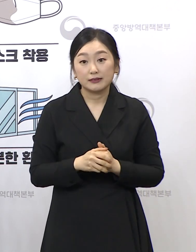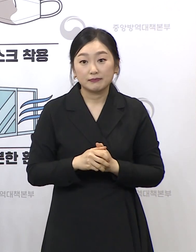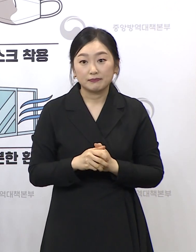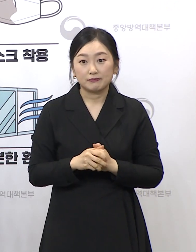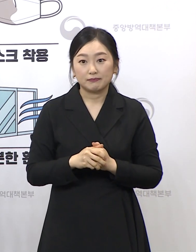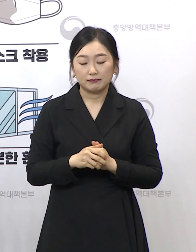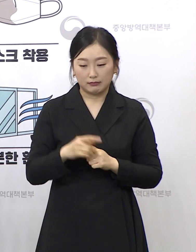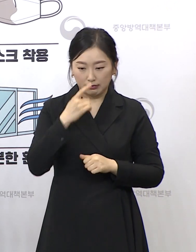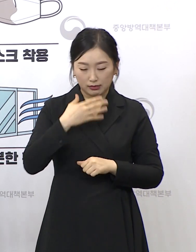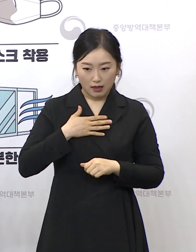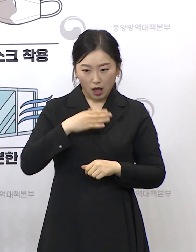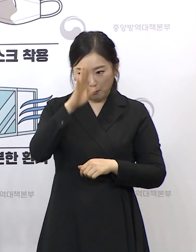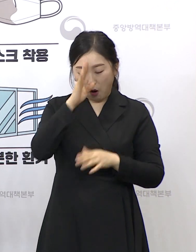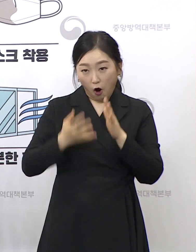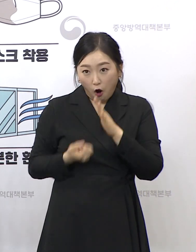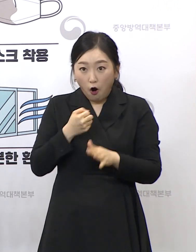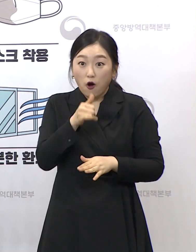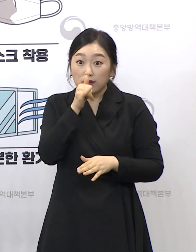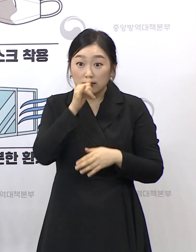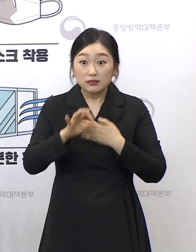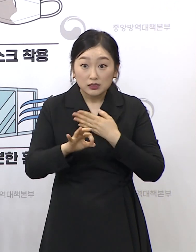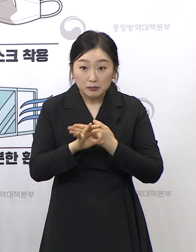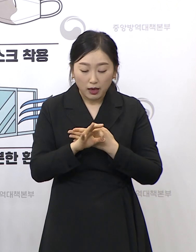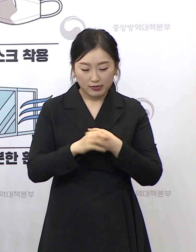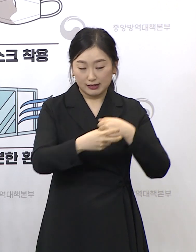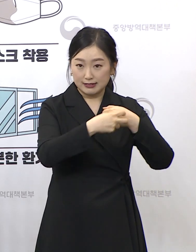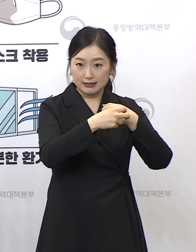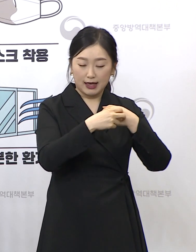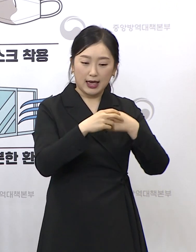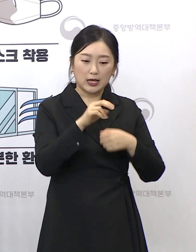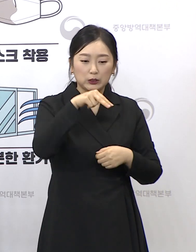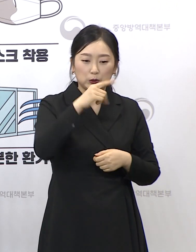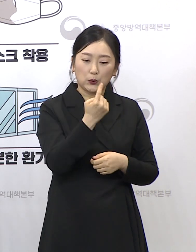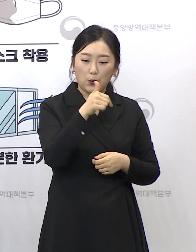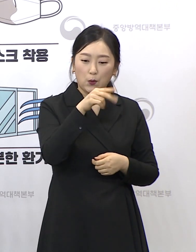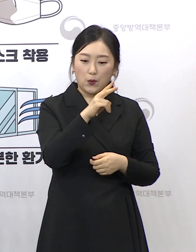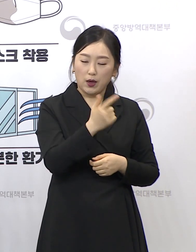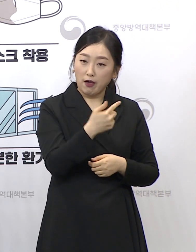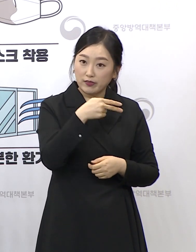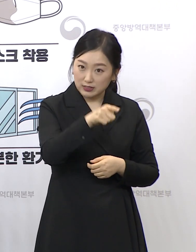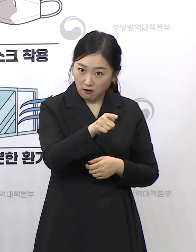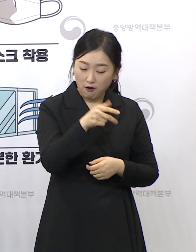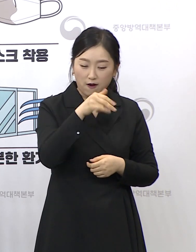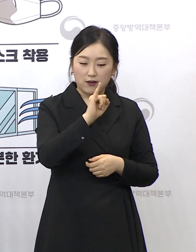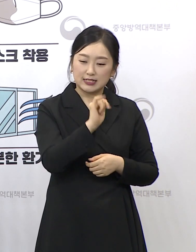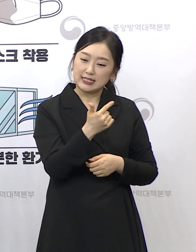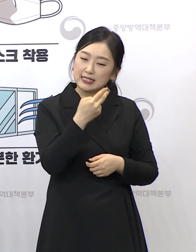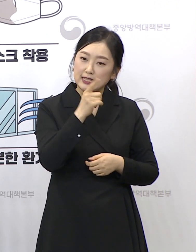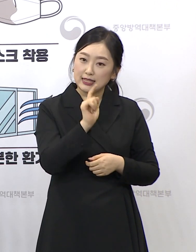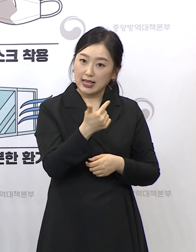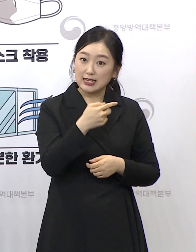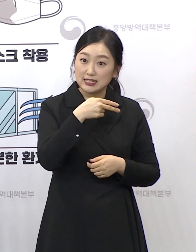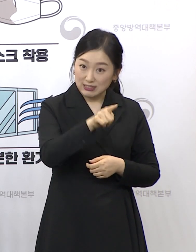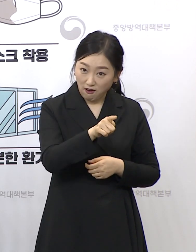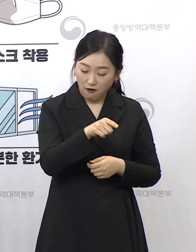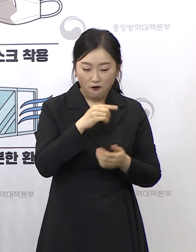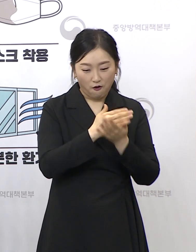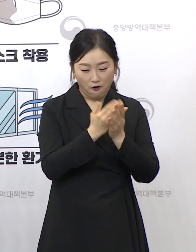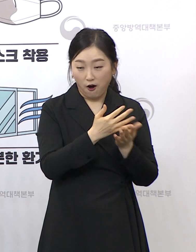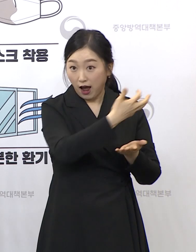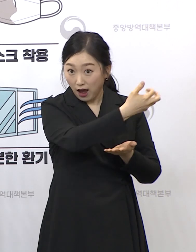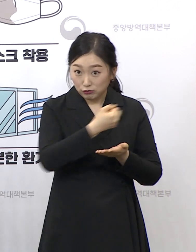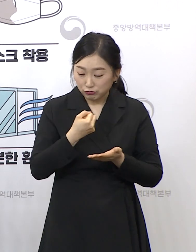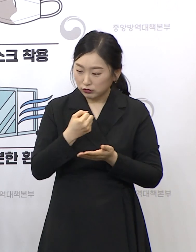해당 환자는 의사의 소견서나 진단서 또는 의뢰서 등을 지참하고 지정기관에 사전에 접종